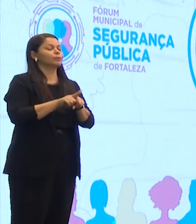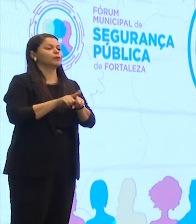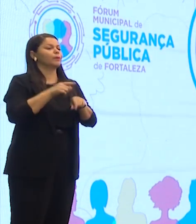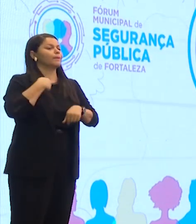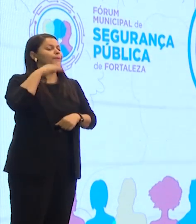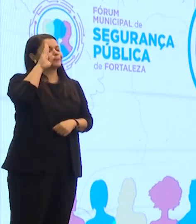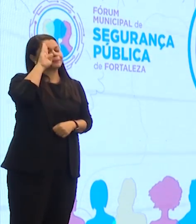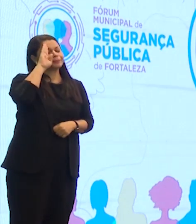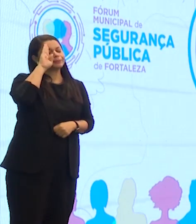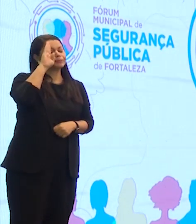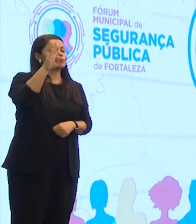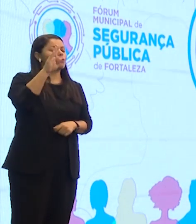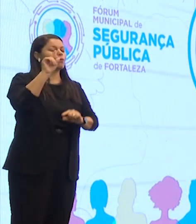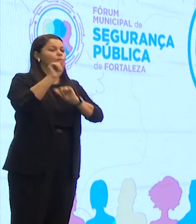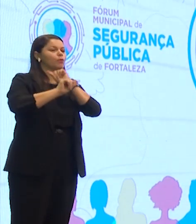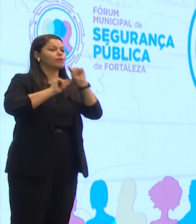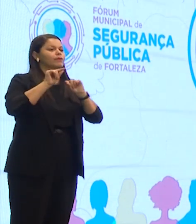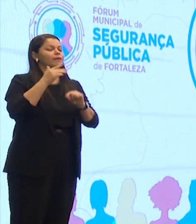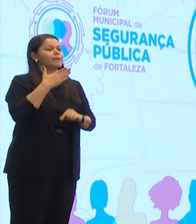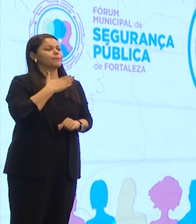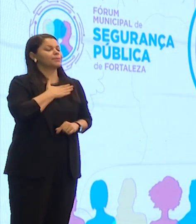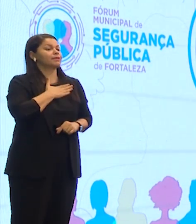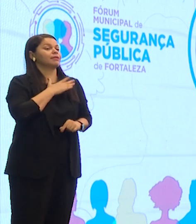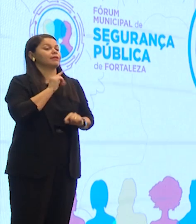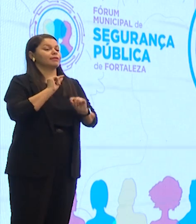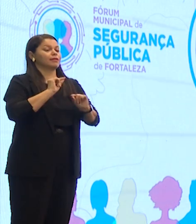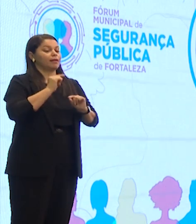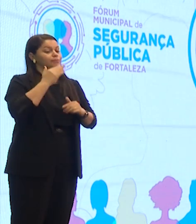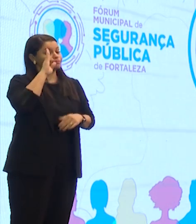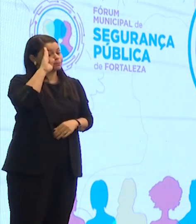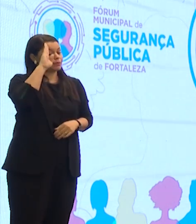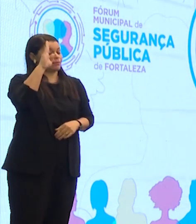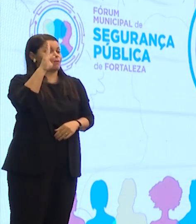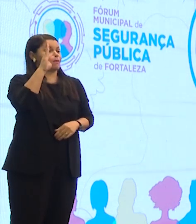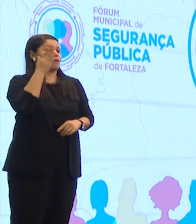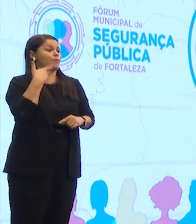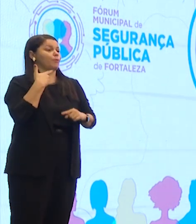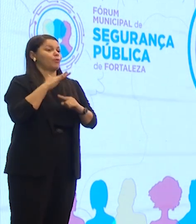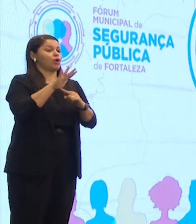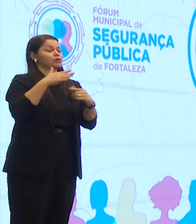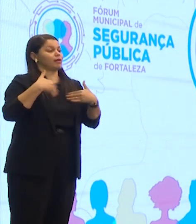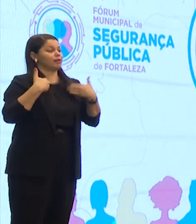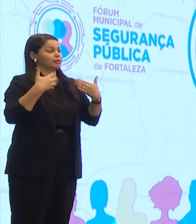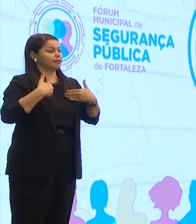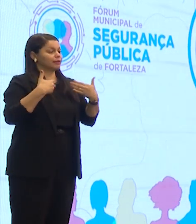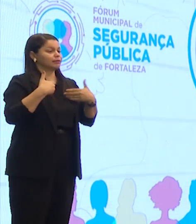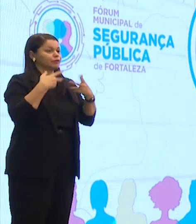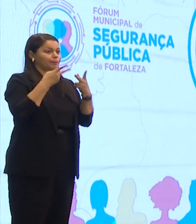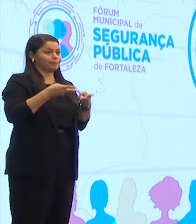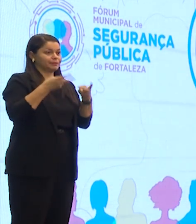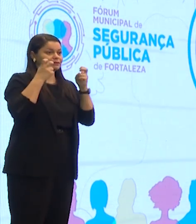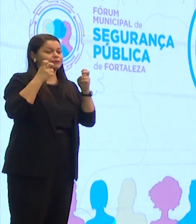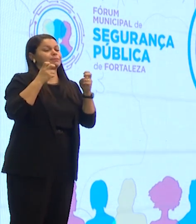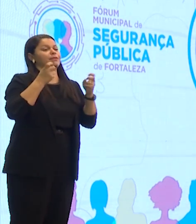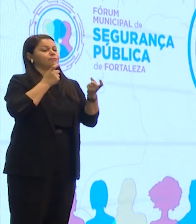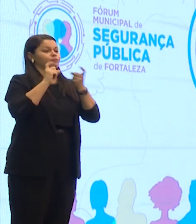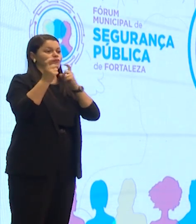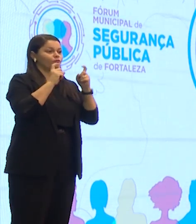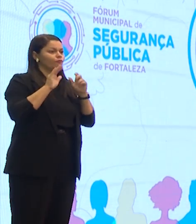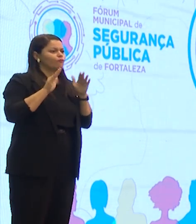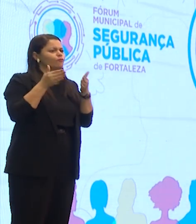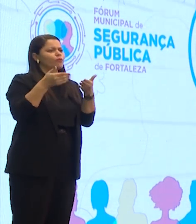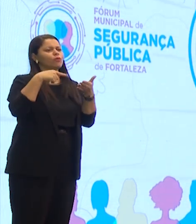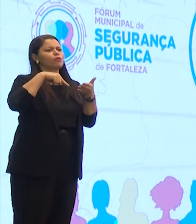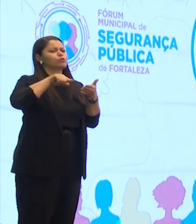sobretudo, a minha alegria de ver esse fórum aqui se realizando, debatendo segurança